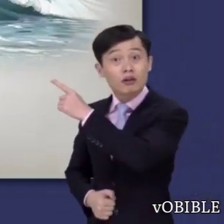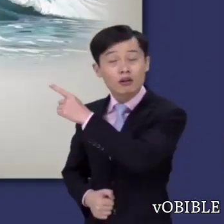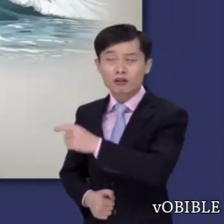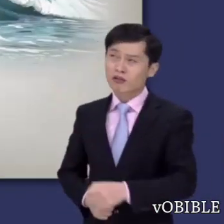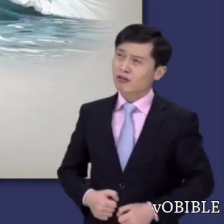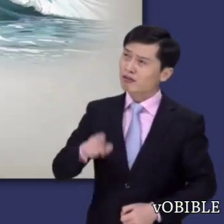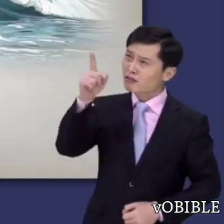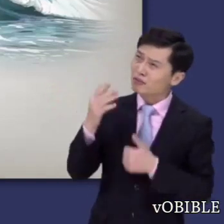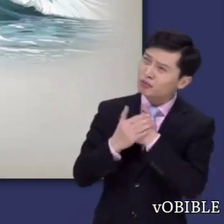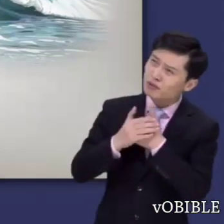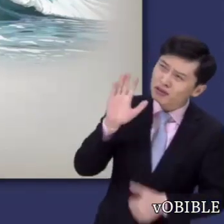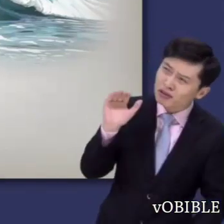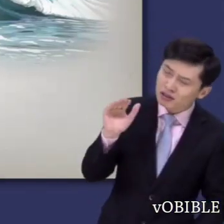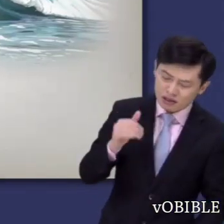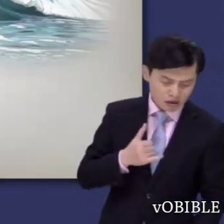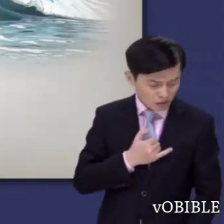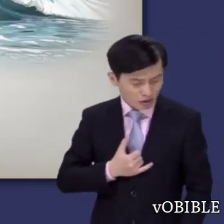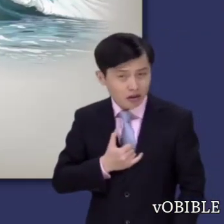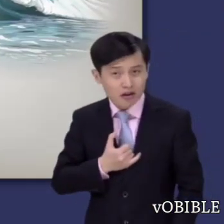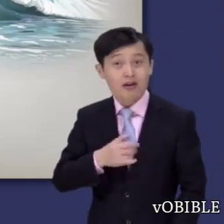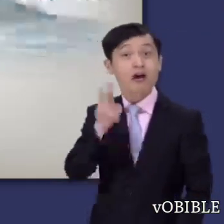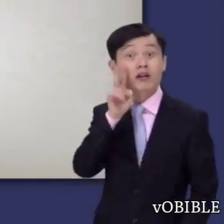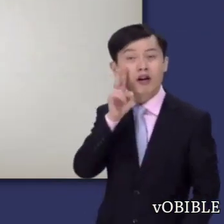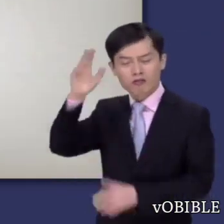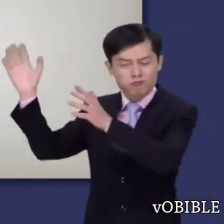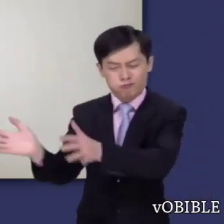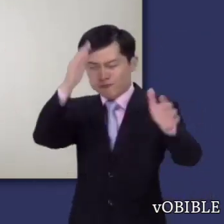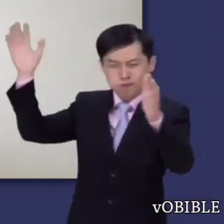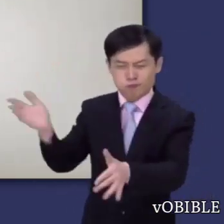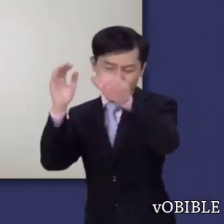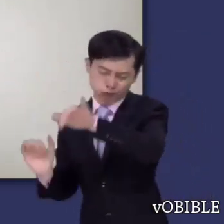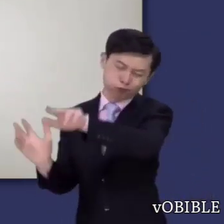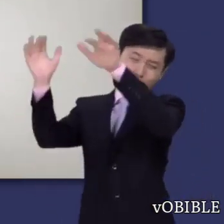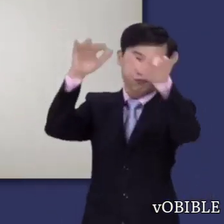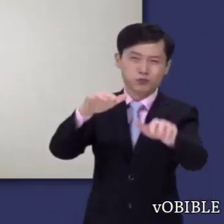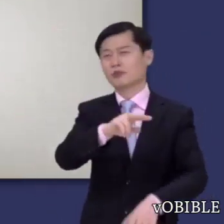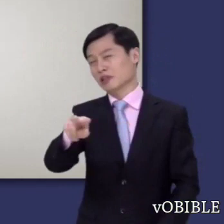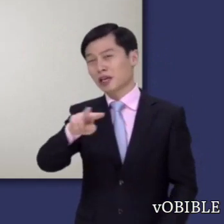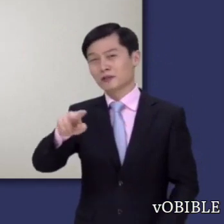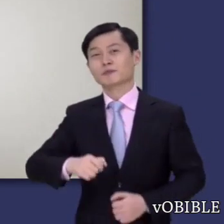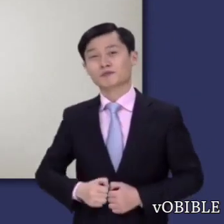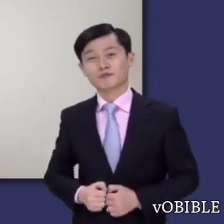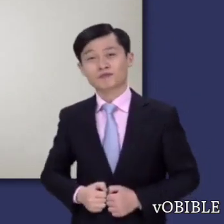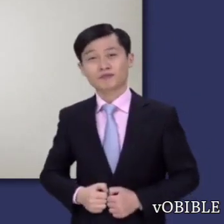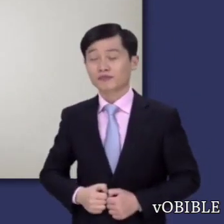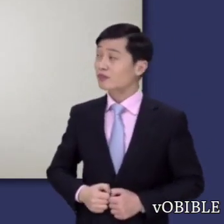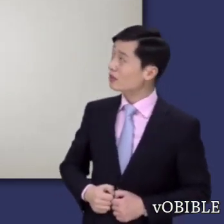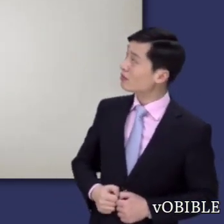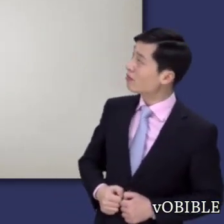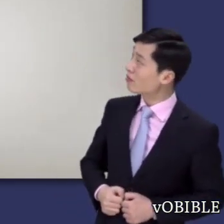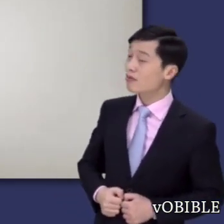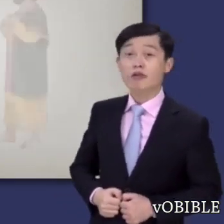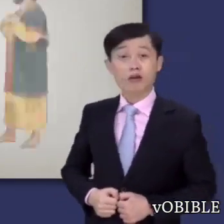人就像被风吹动的海浪一样起伏不定。第二章，雅各责备那些